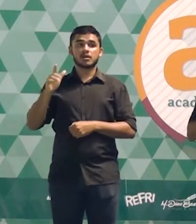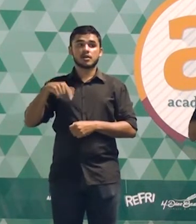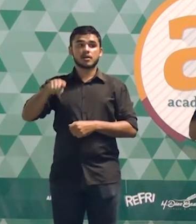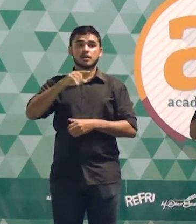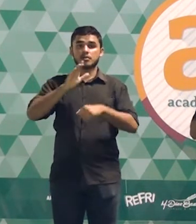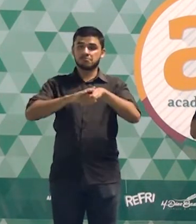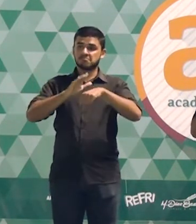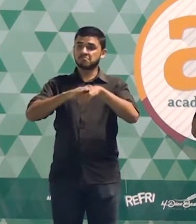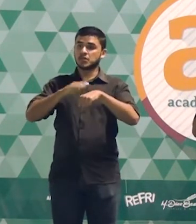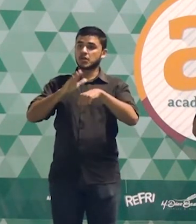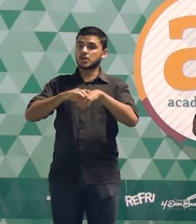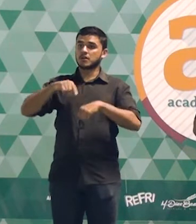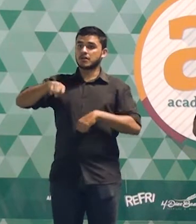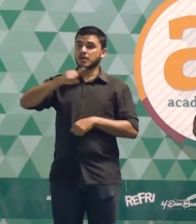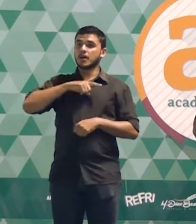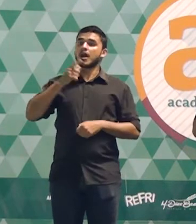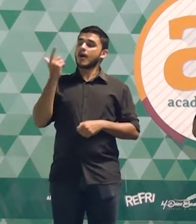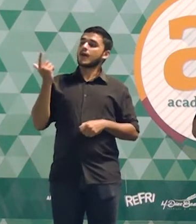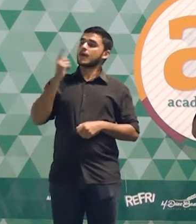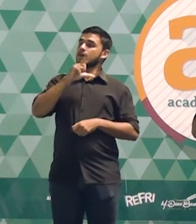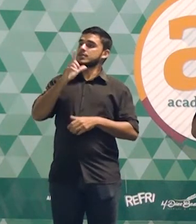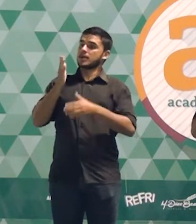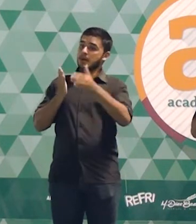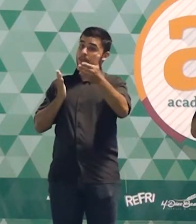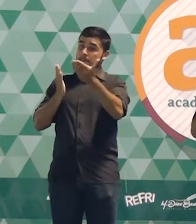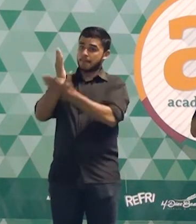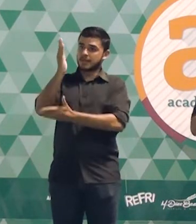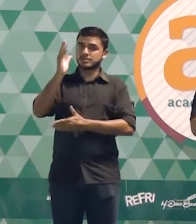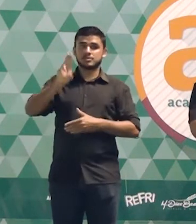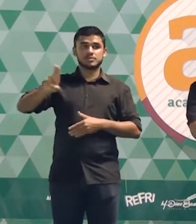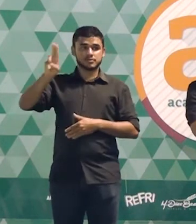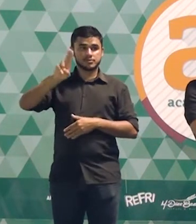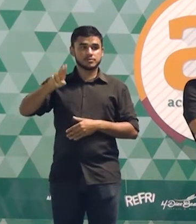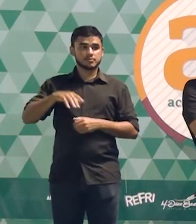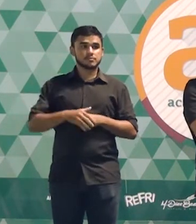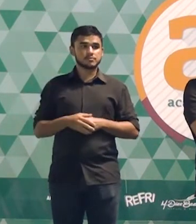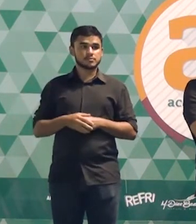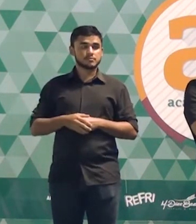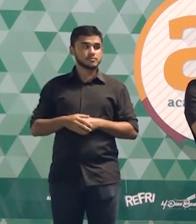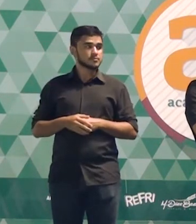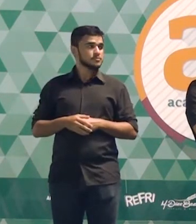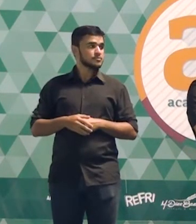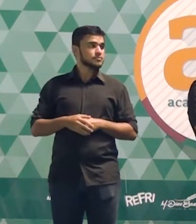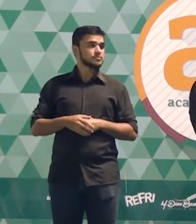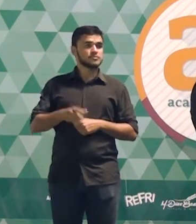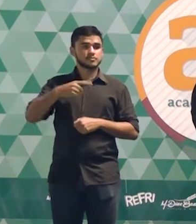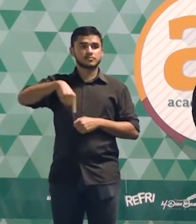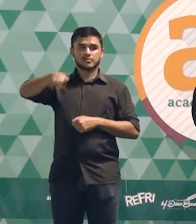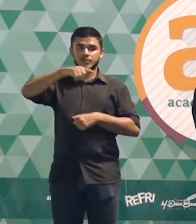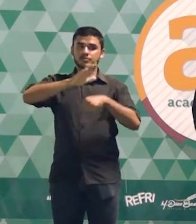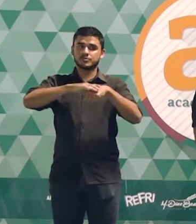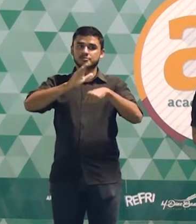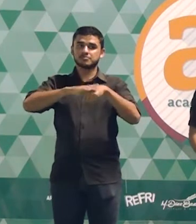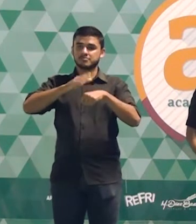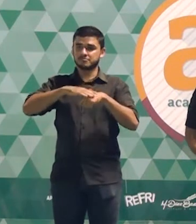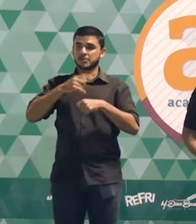que ingressam realmente na universidade. Vocês vão ficar... Vocês estão com cara de